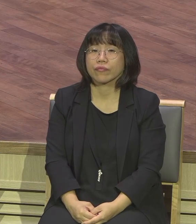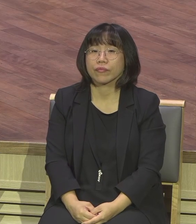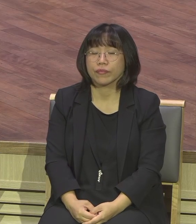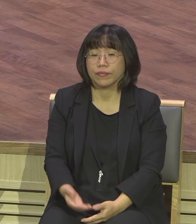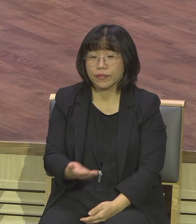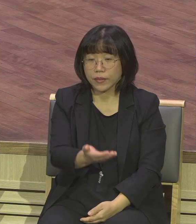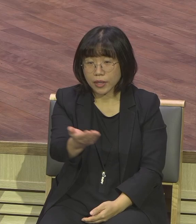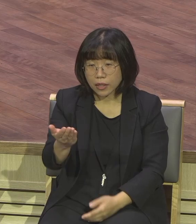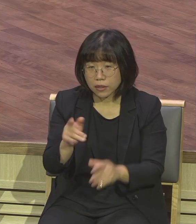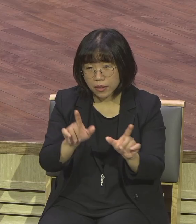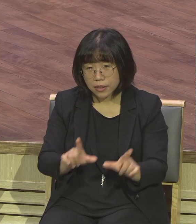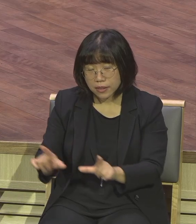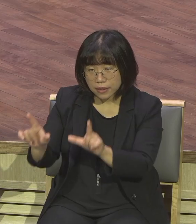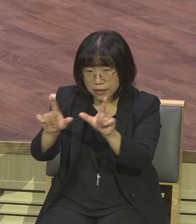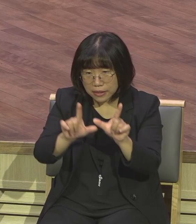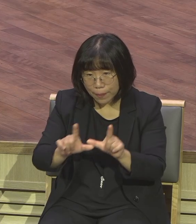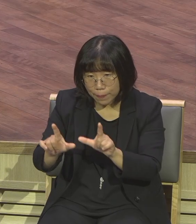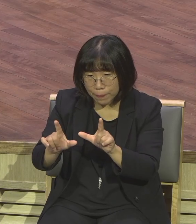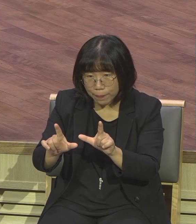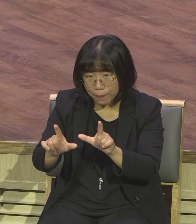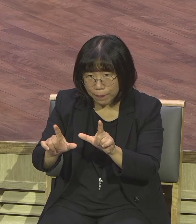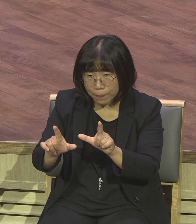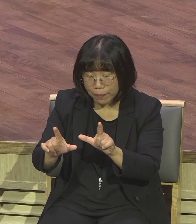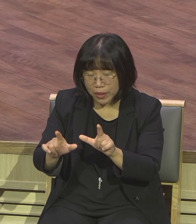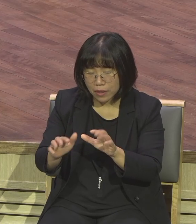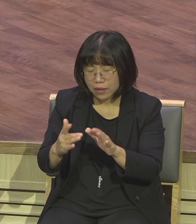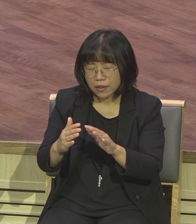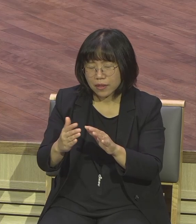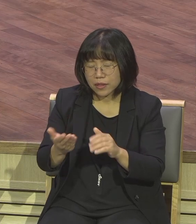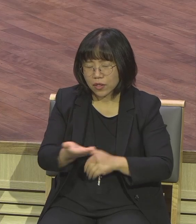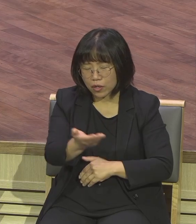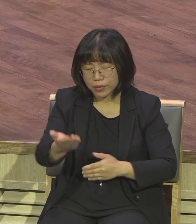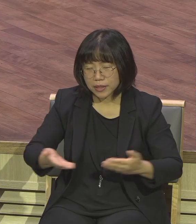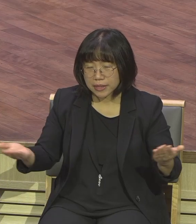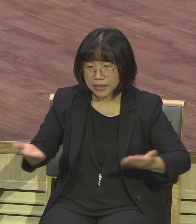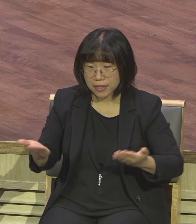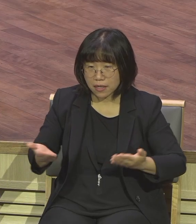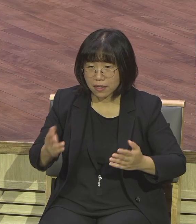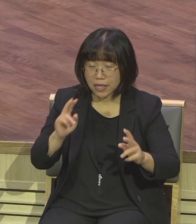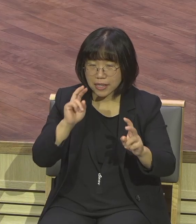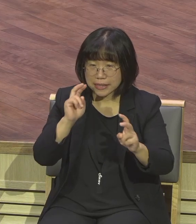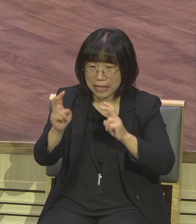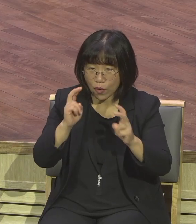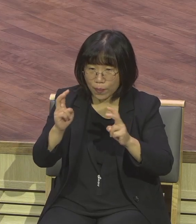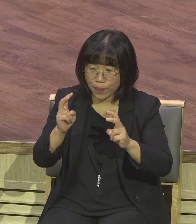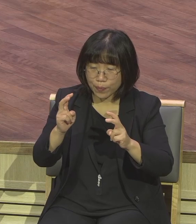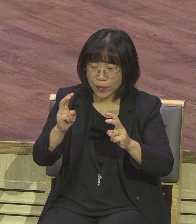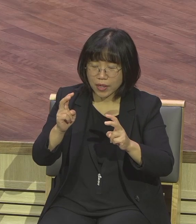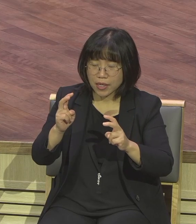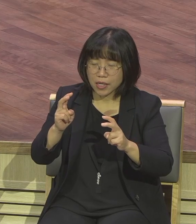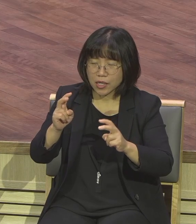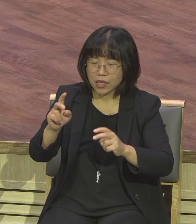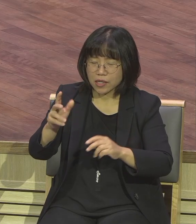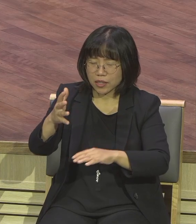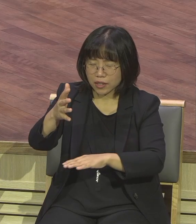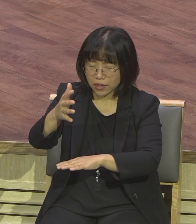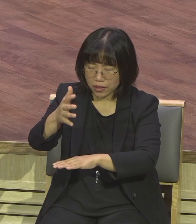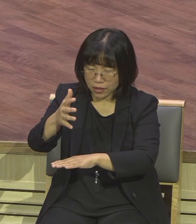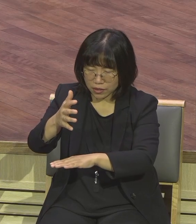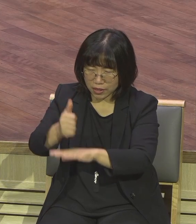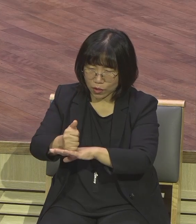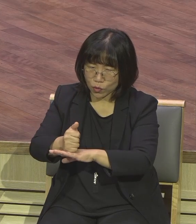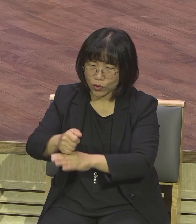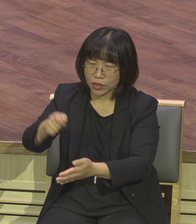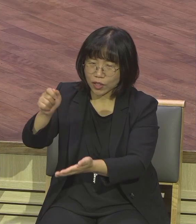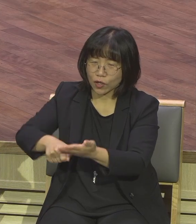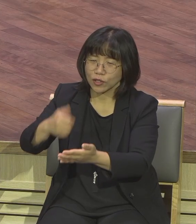여러분의 사업의 최종 승인자는 하나님이세요. 여러분 결제해도 여러분 하는 게 하나님이 승인해야 돼, 그게.